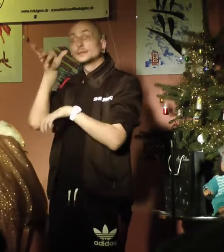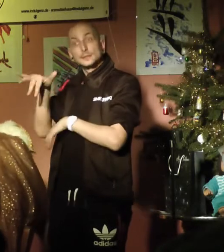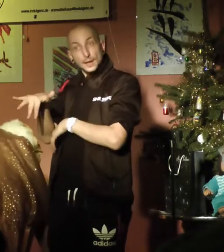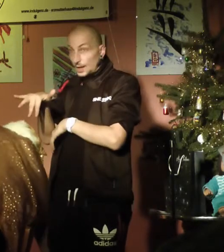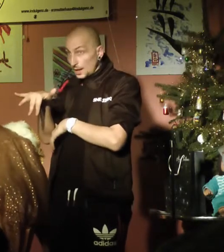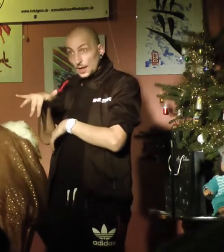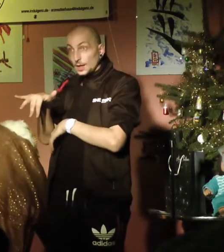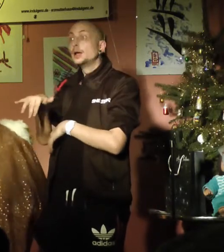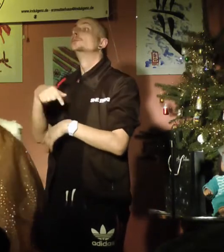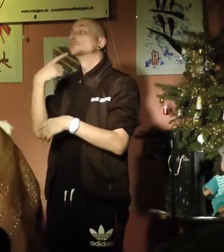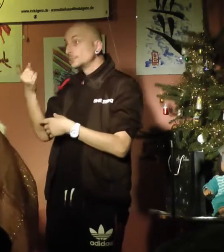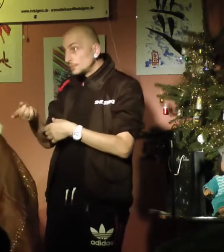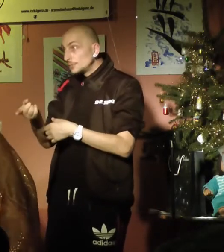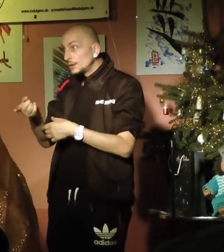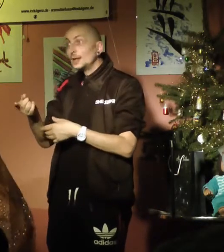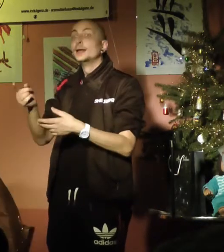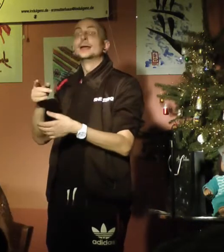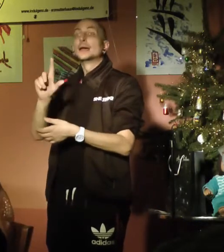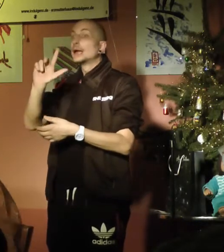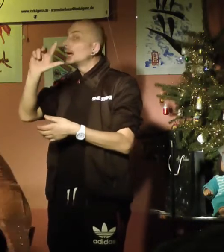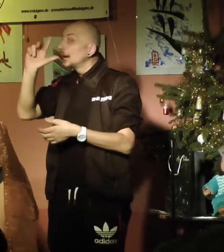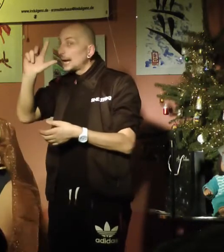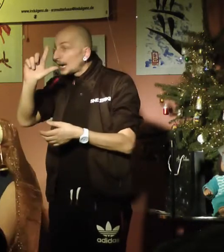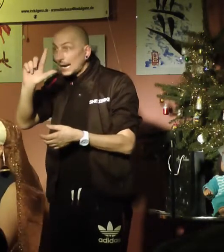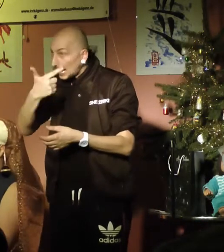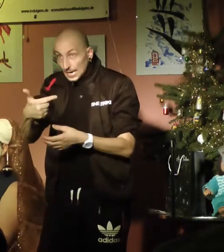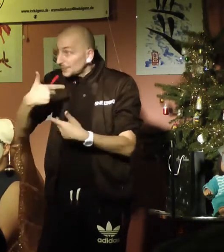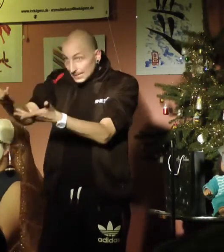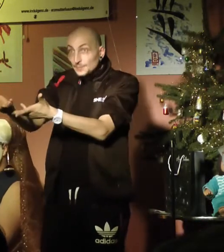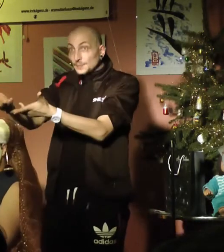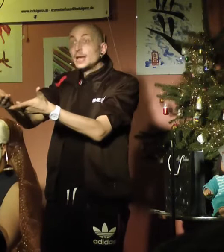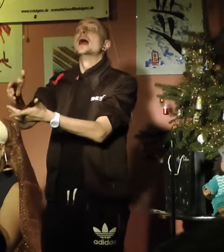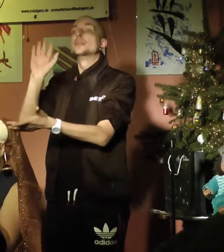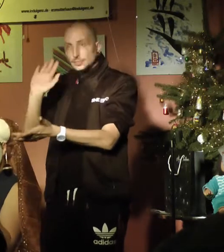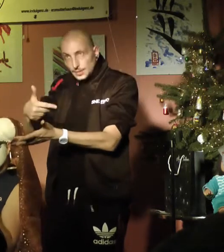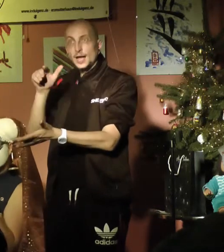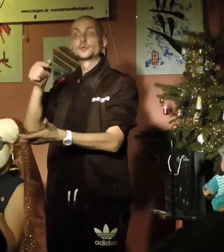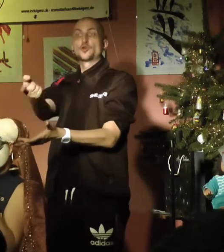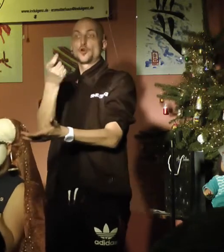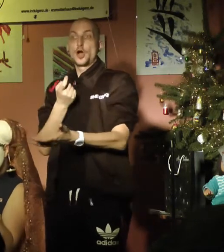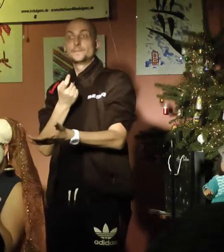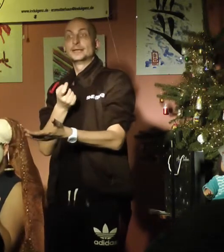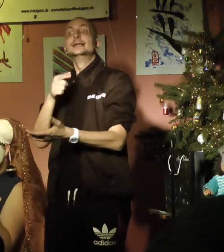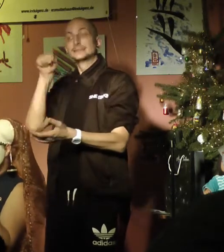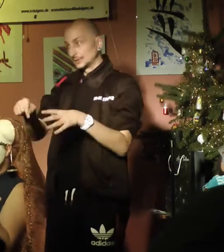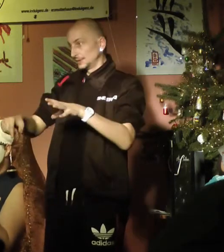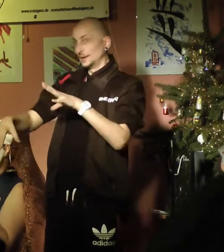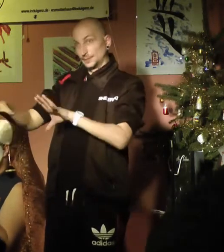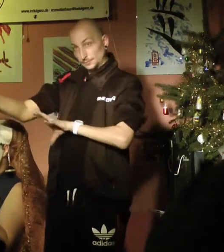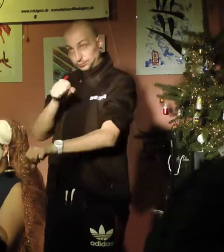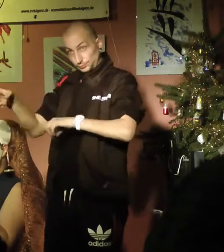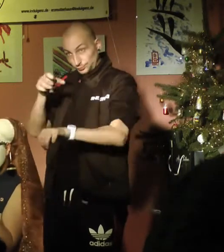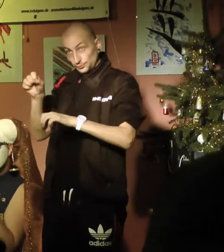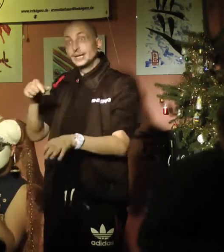mit dem Zettel haben, dürfen jetzt diejenigen, die nichts abgegeben haben, dürfen jetzt... jetzt auch nach vorne kommen und sich auch jeweils ein Geschenk abholen,